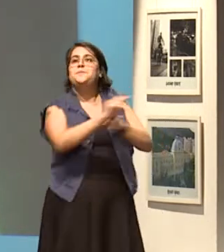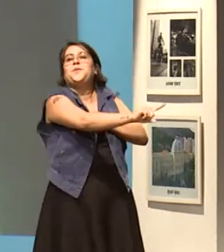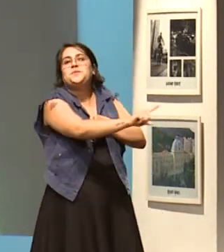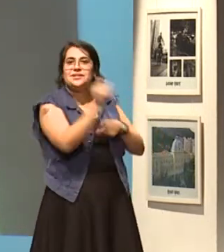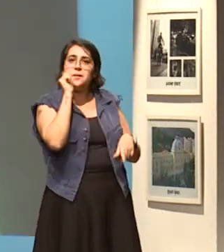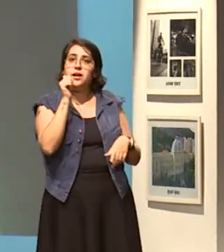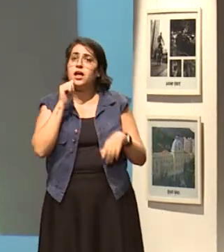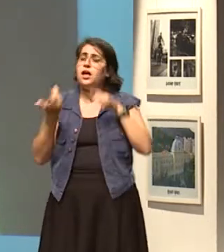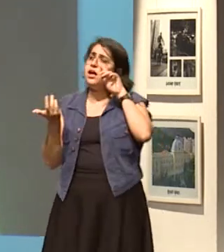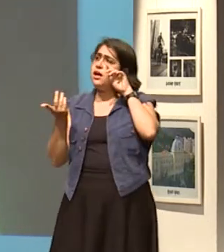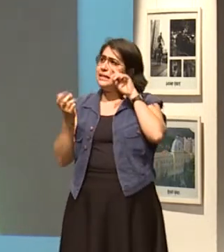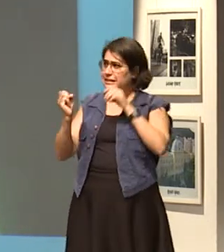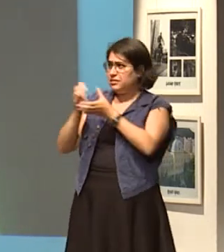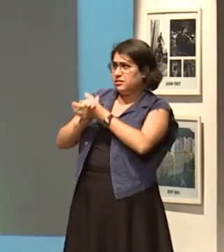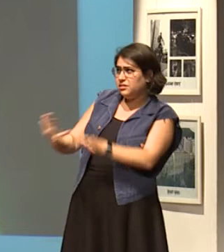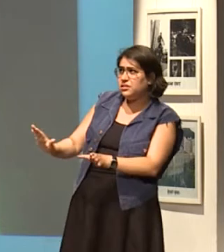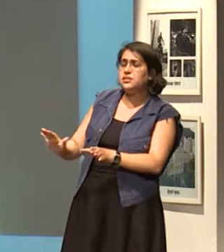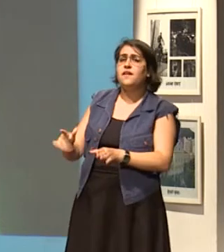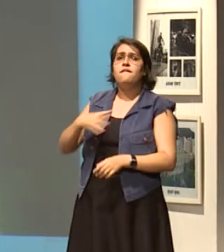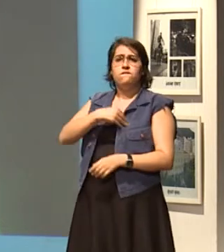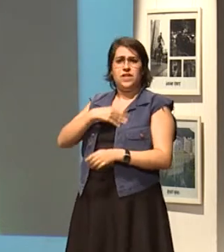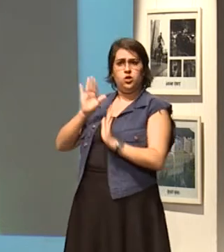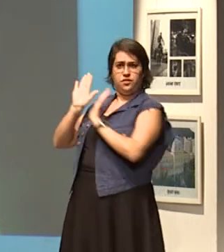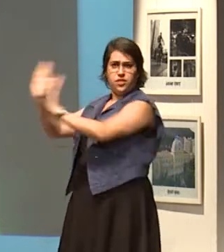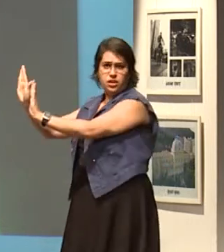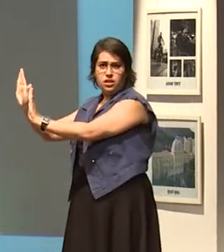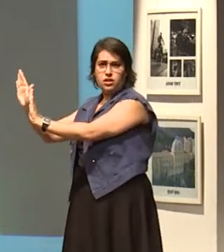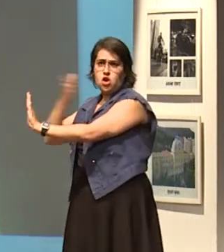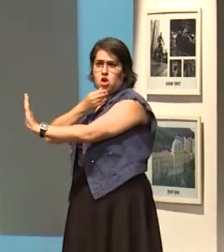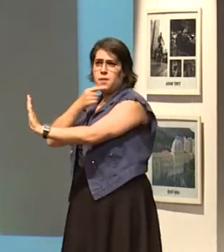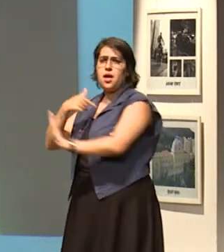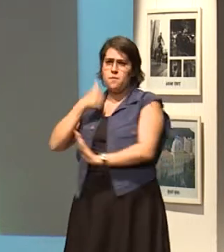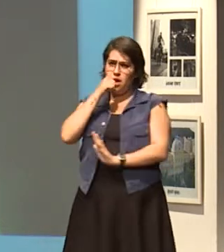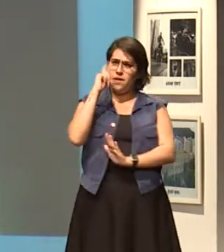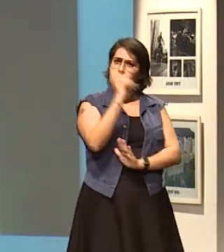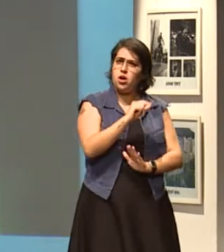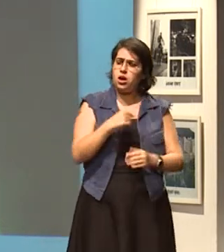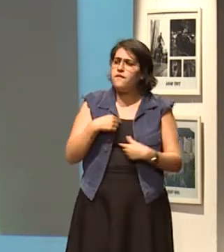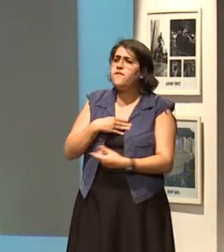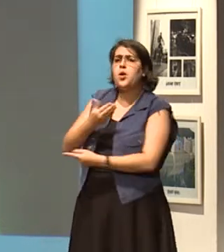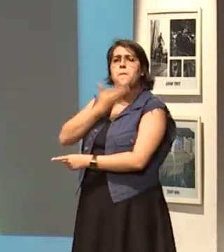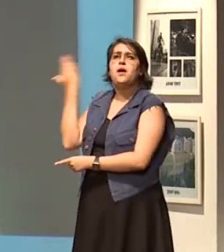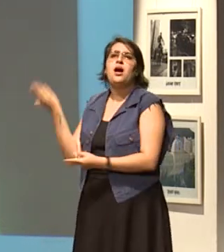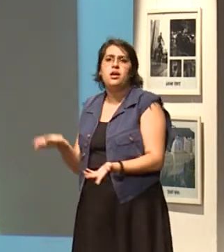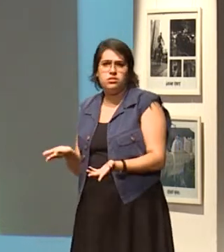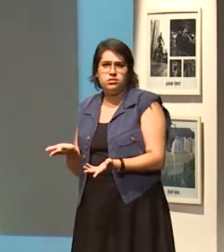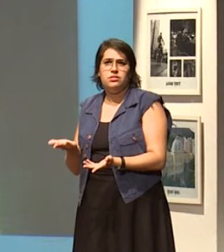divórcio, o homem expulsa a mulher de casa e ela não tem direito nenhum, e o filho vai ficar com o homem e a mulher vai embora, e ela não